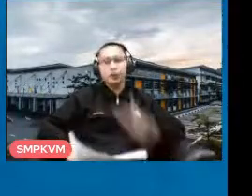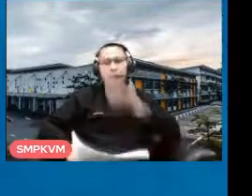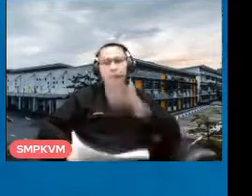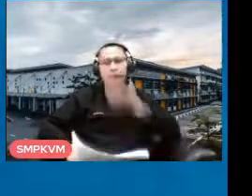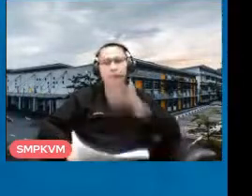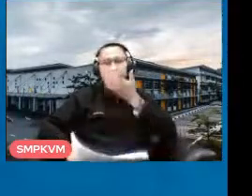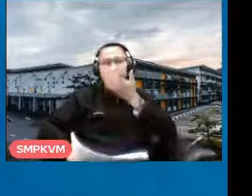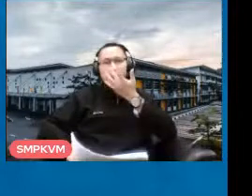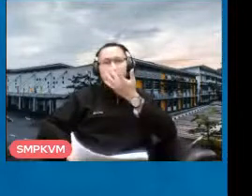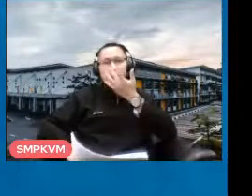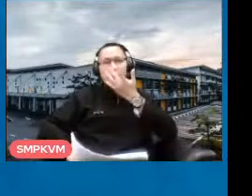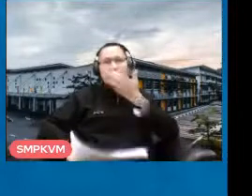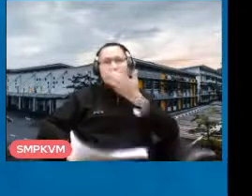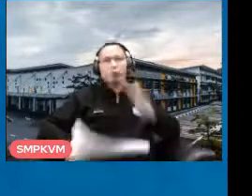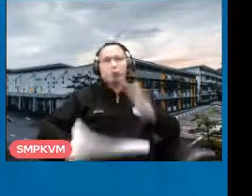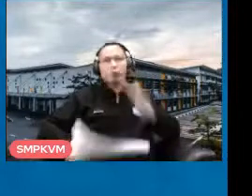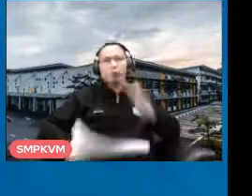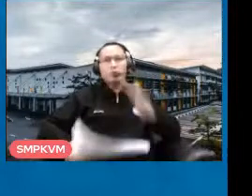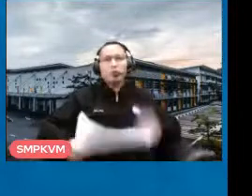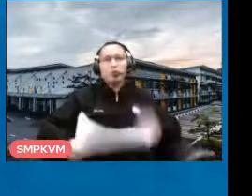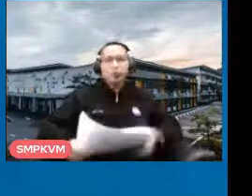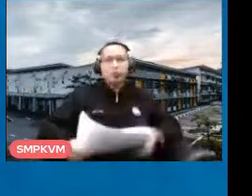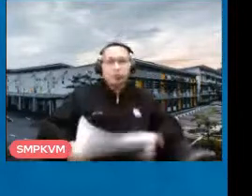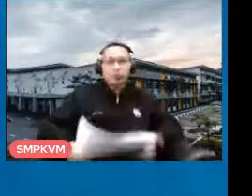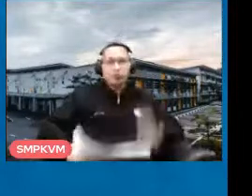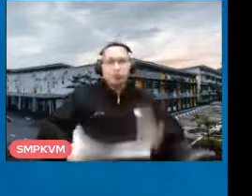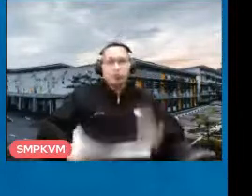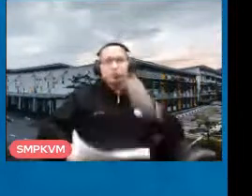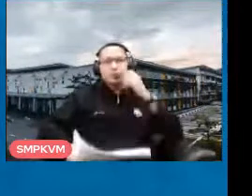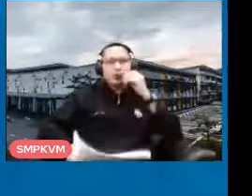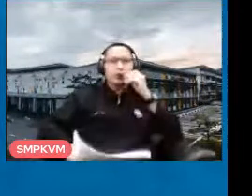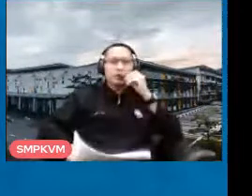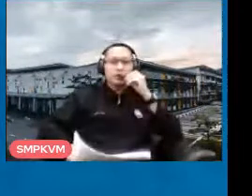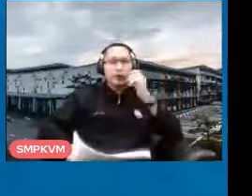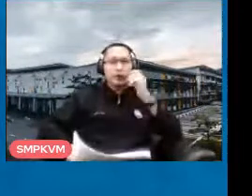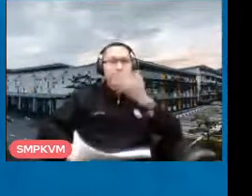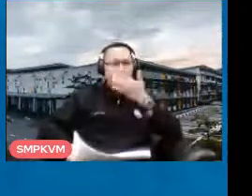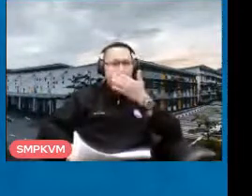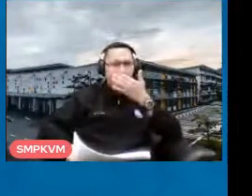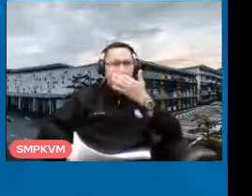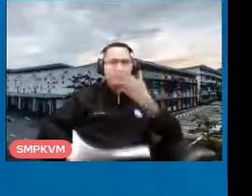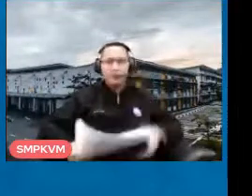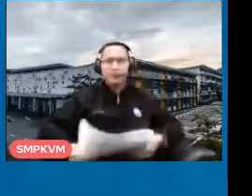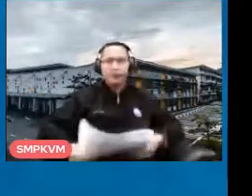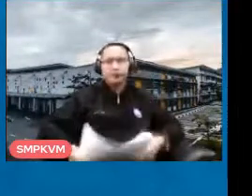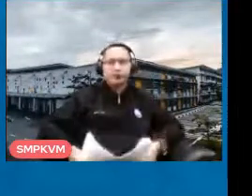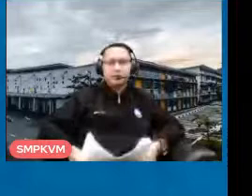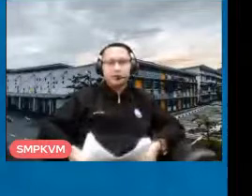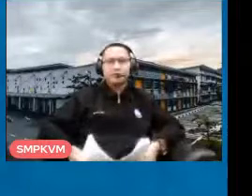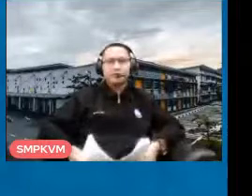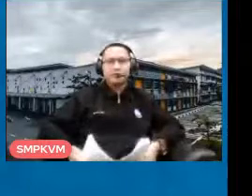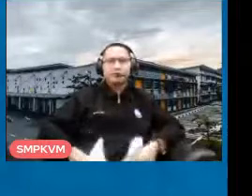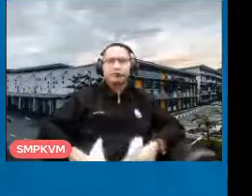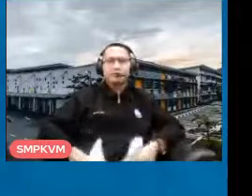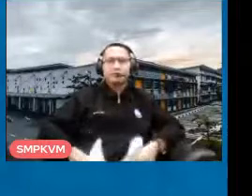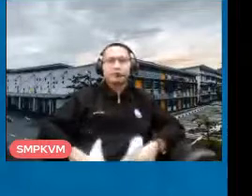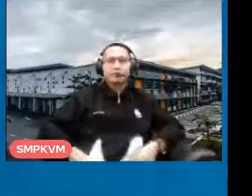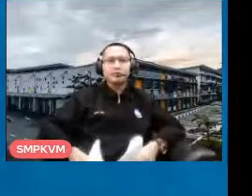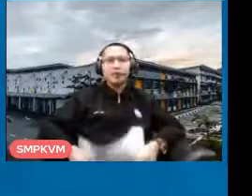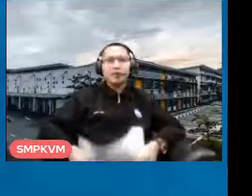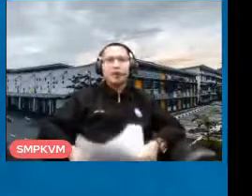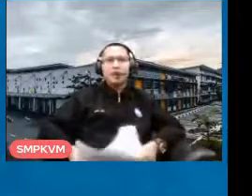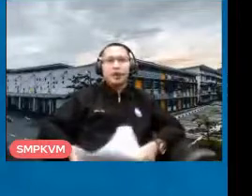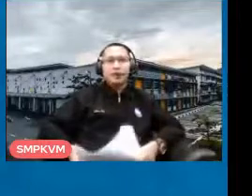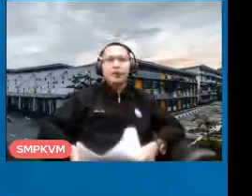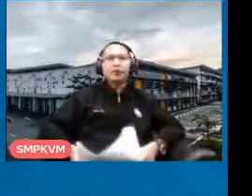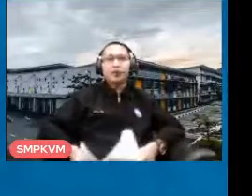sekolah gendoro Manula ke kamu kamu kalau menengah two ada Oke next